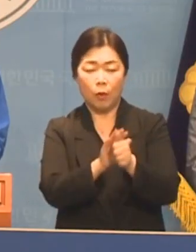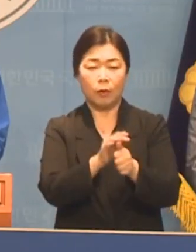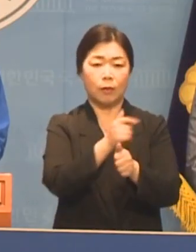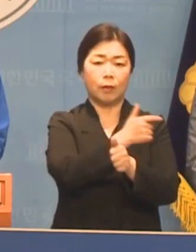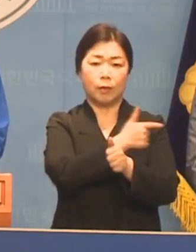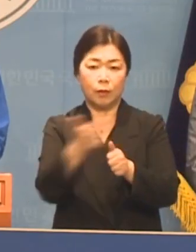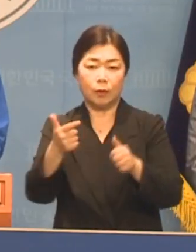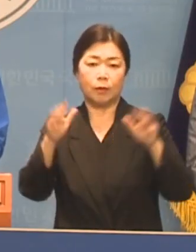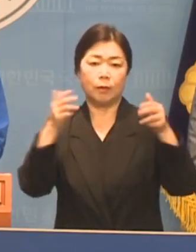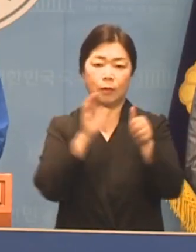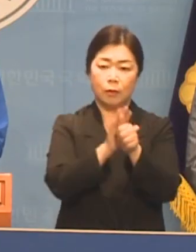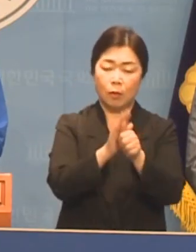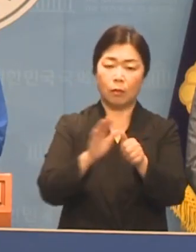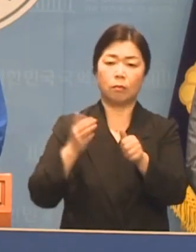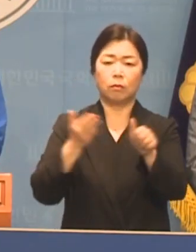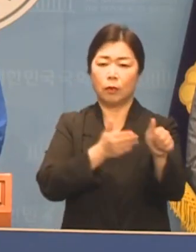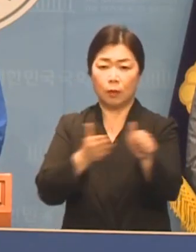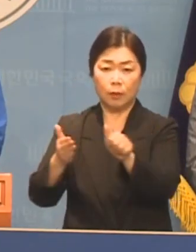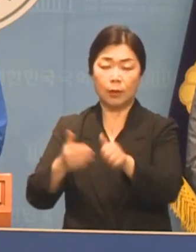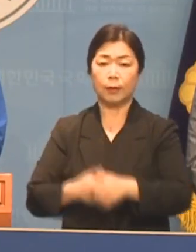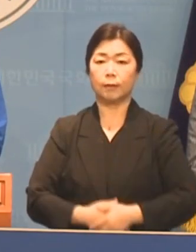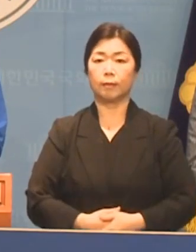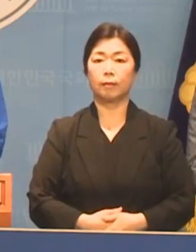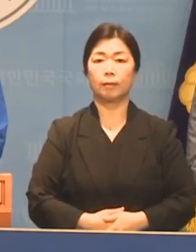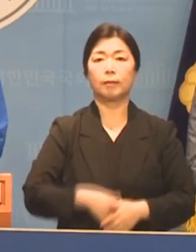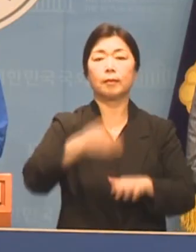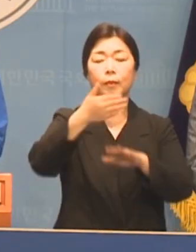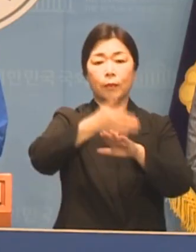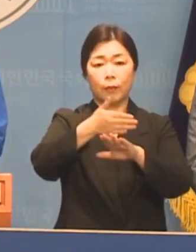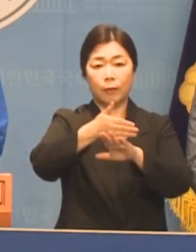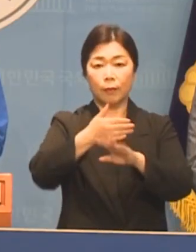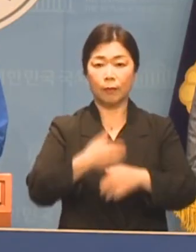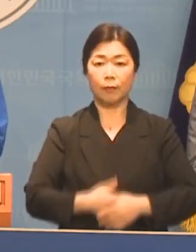큰 응원을 부탁드립니다. 감사합니다.